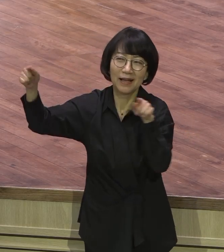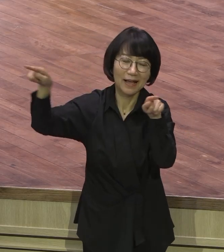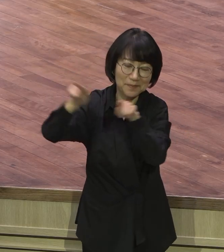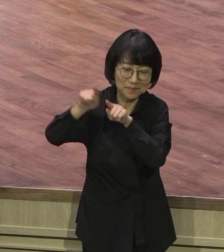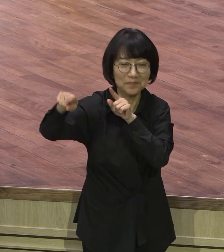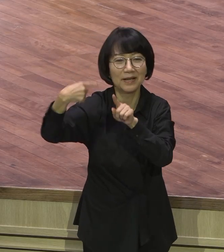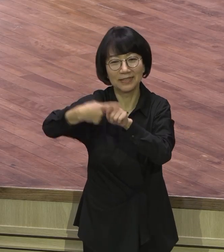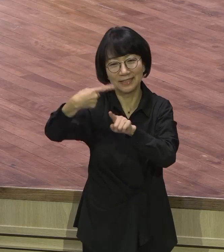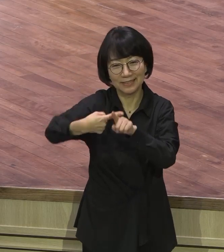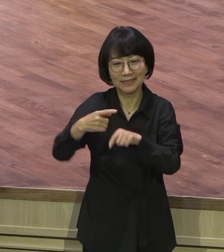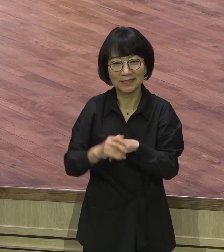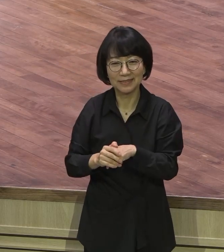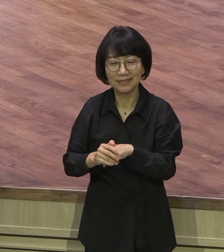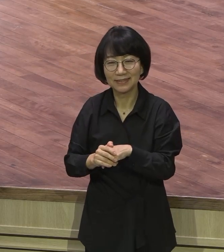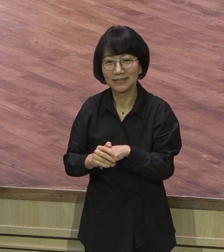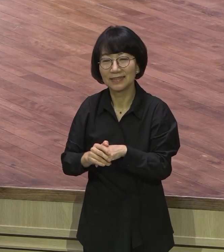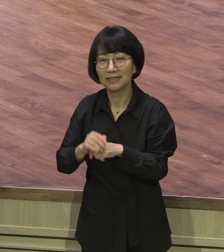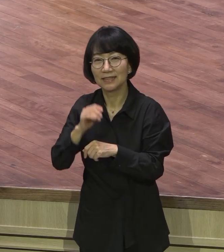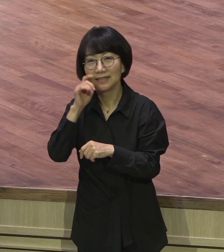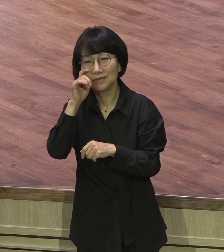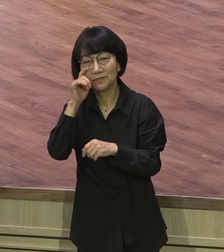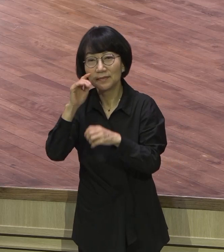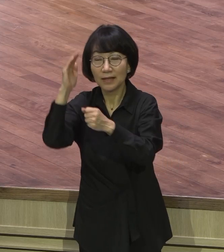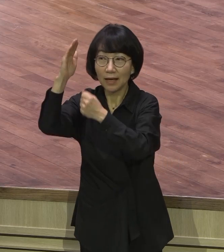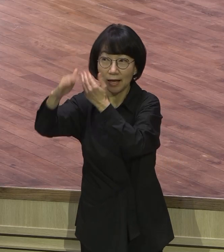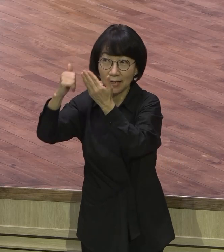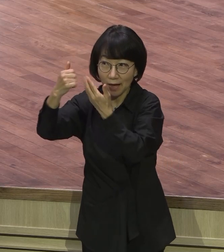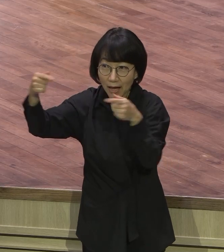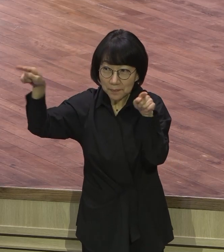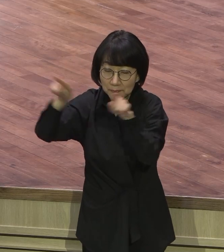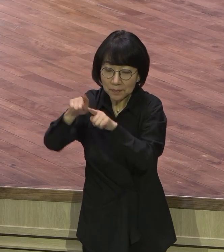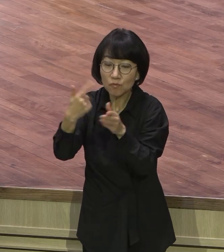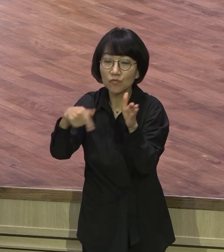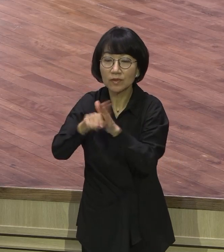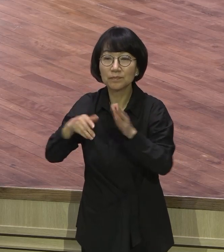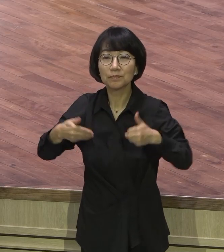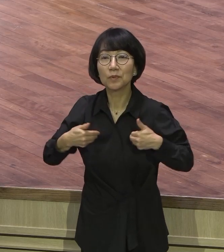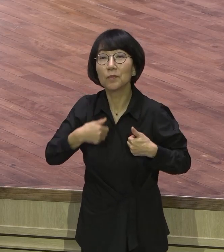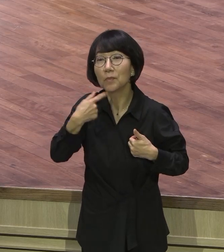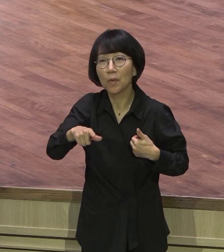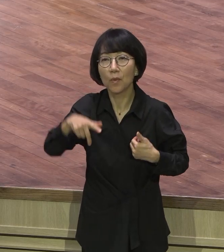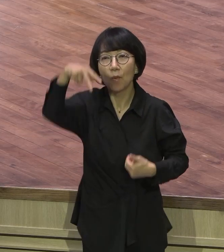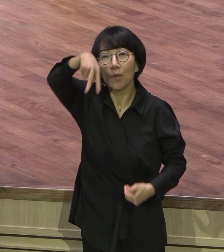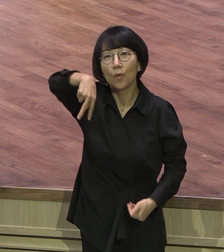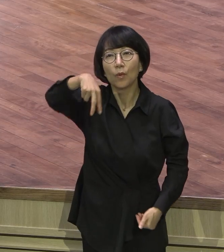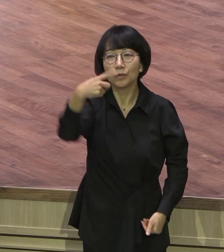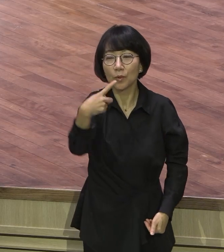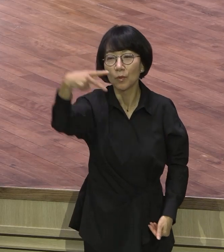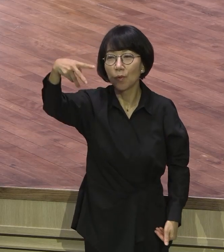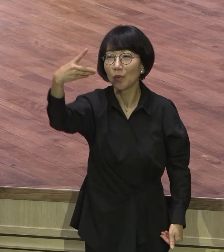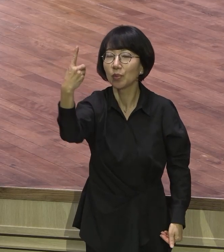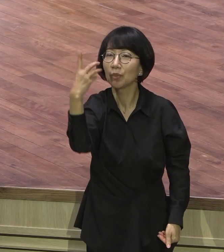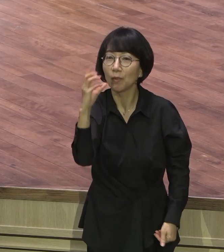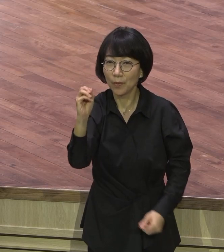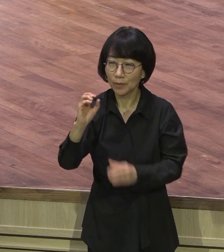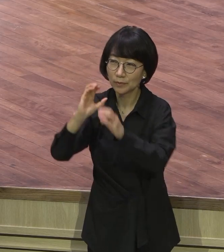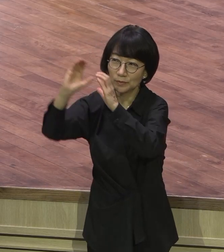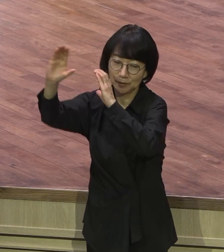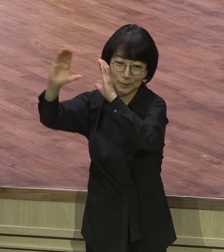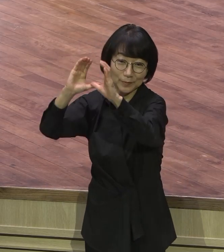하나님과 항상 신선한 관계 유지하는 것이 바로 소통입니다. 소통 하나님과 소통 그리고 그